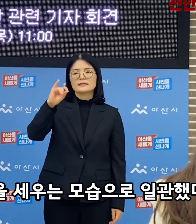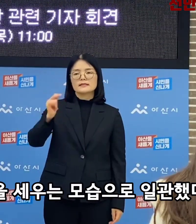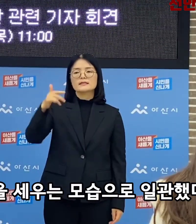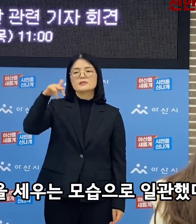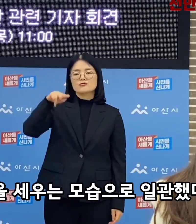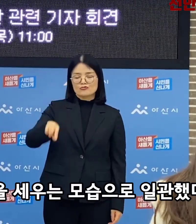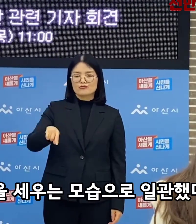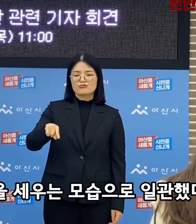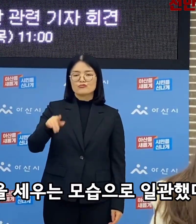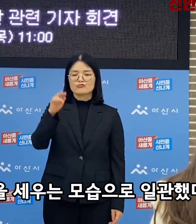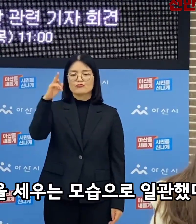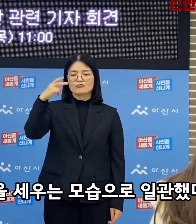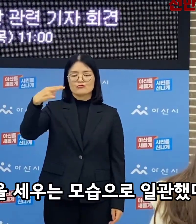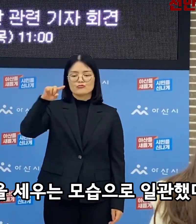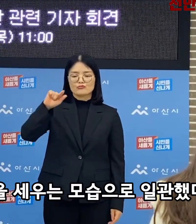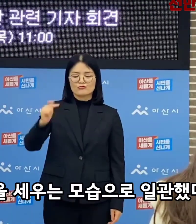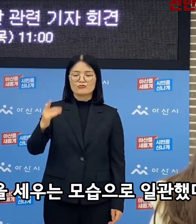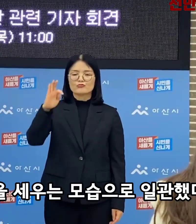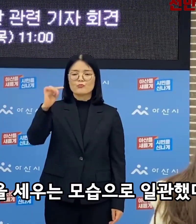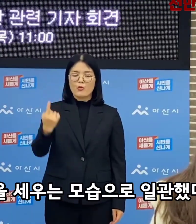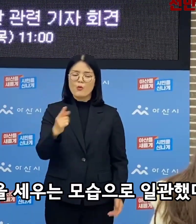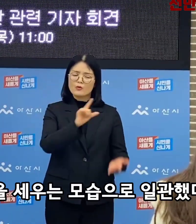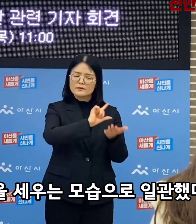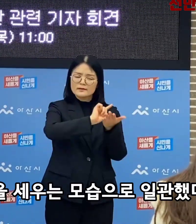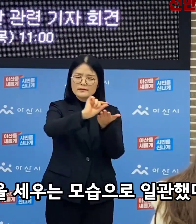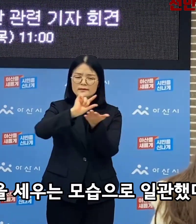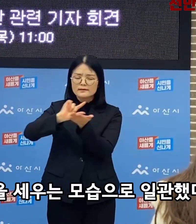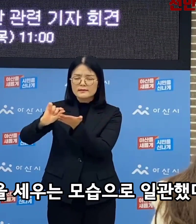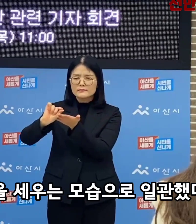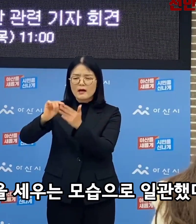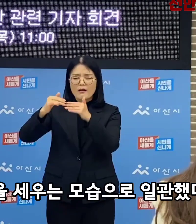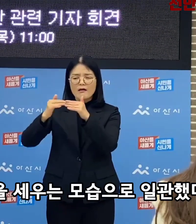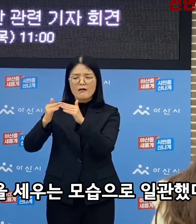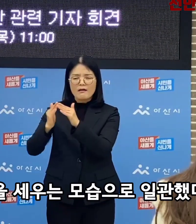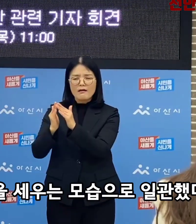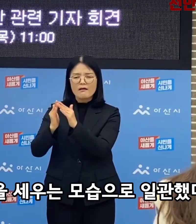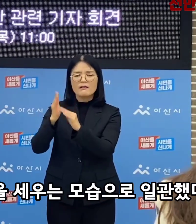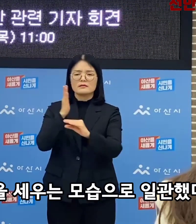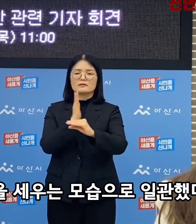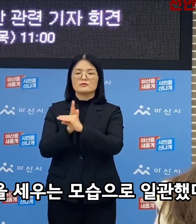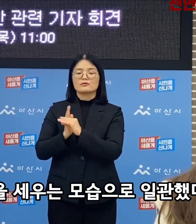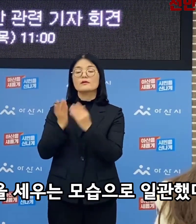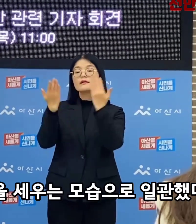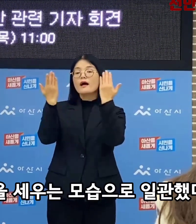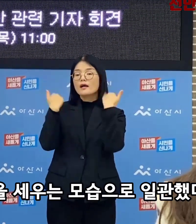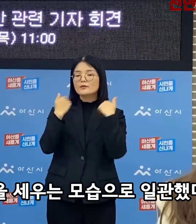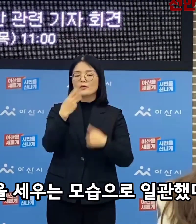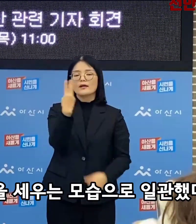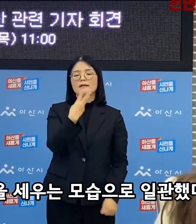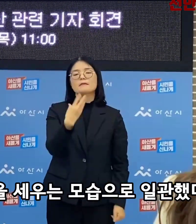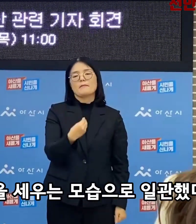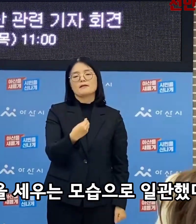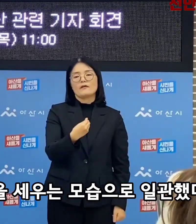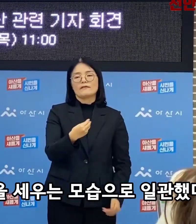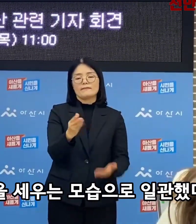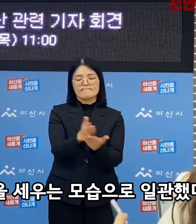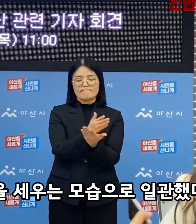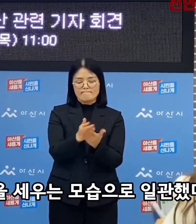둔포중 등 예각 지역 소멸되어 가는 소규모 학교에 3천만 원씩을 고르게